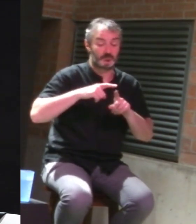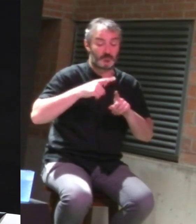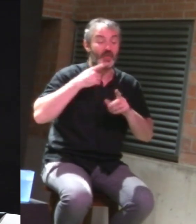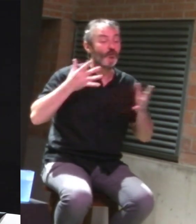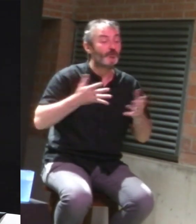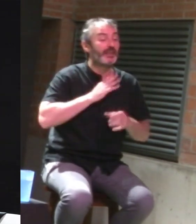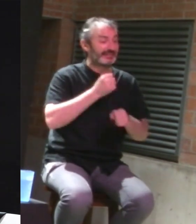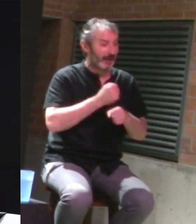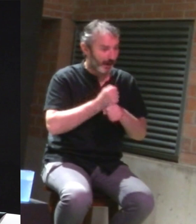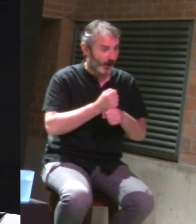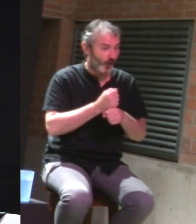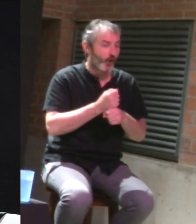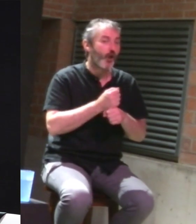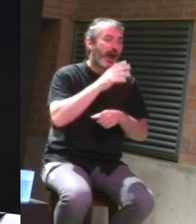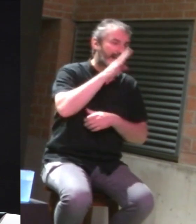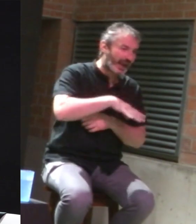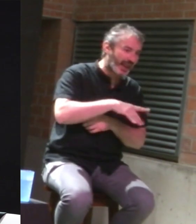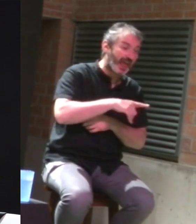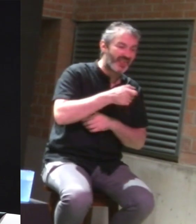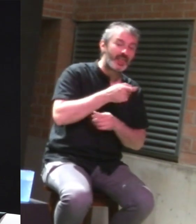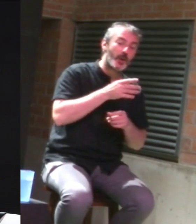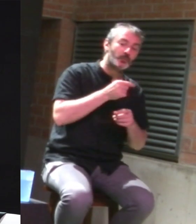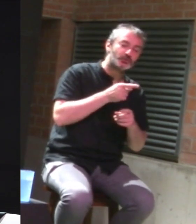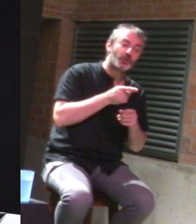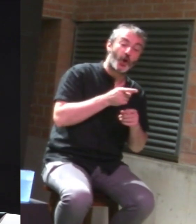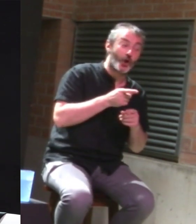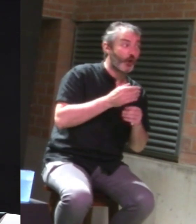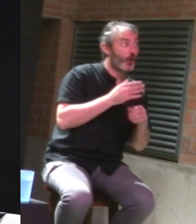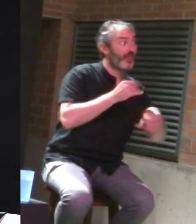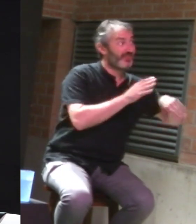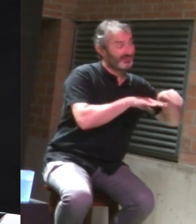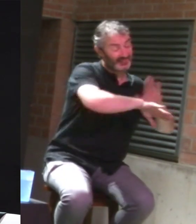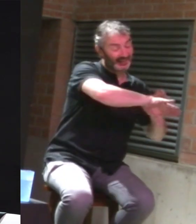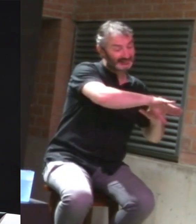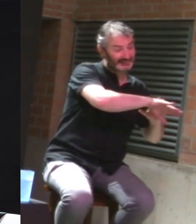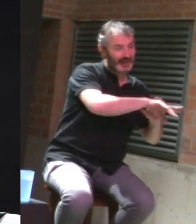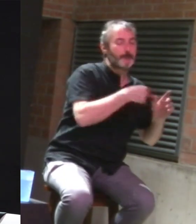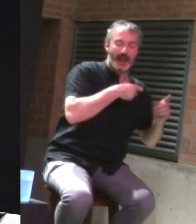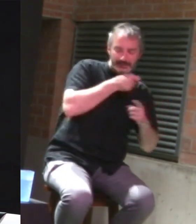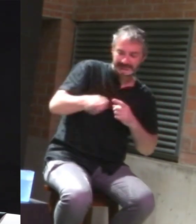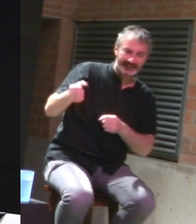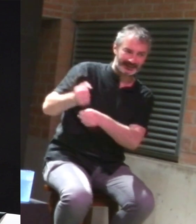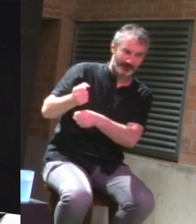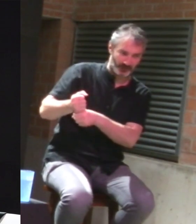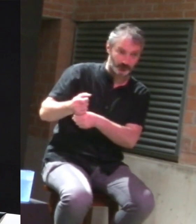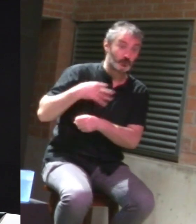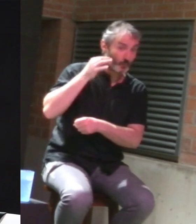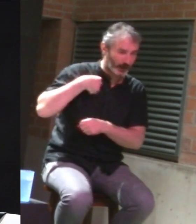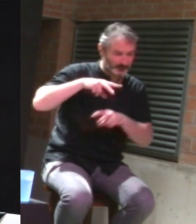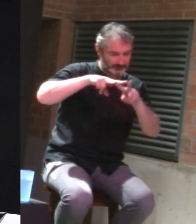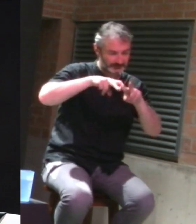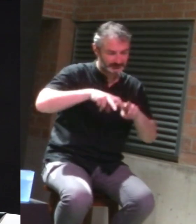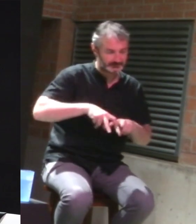el foment del treball, com ataca la dreta amb els treballadors i les treballadores, i a partir d'aquí ella fa alguns anys